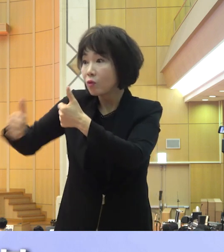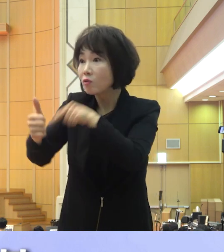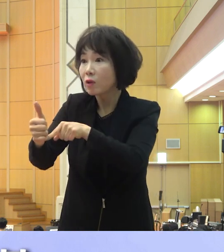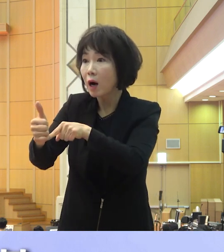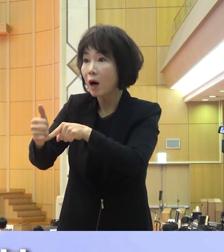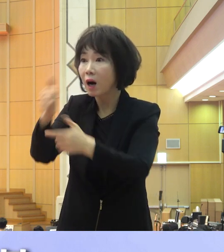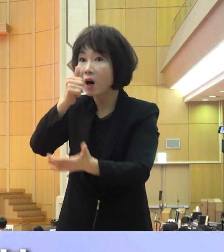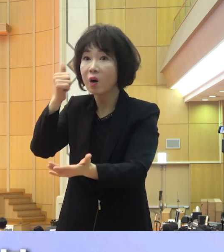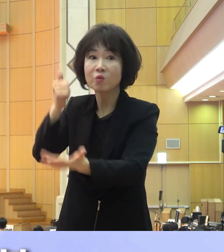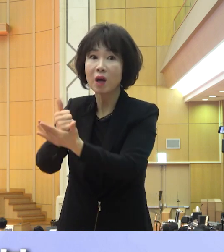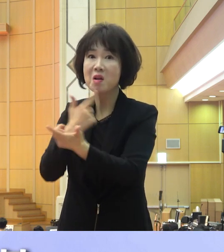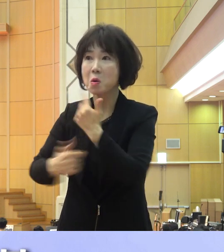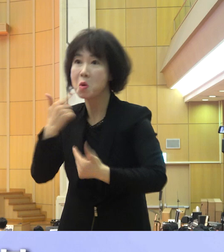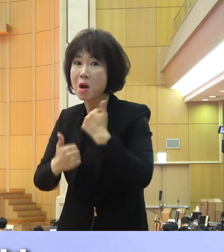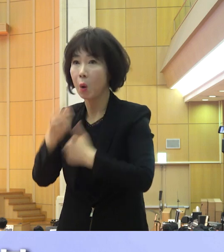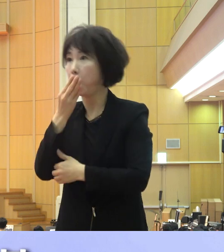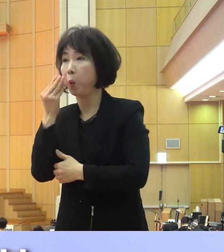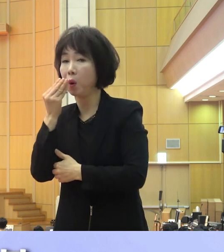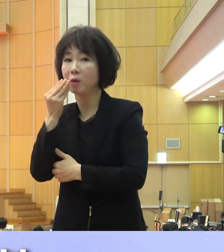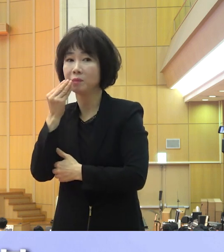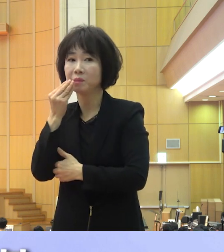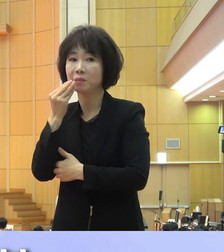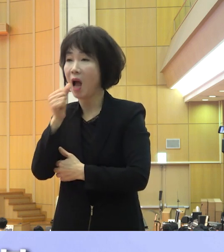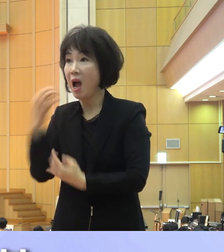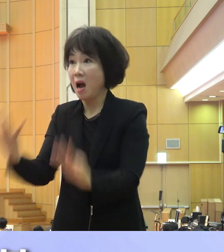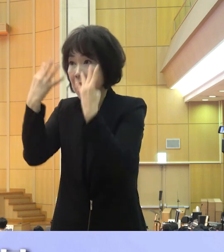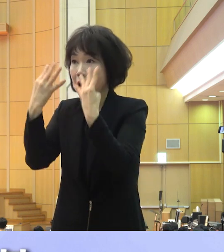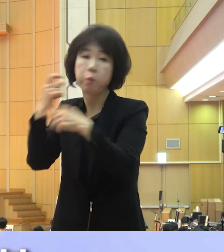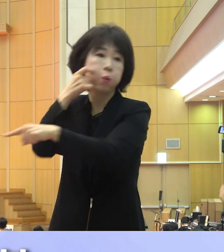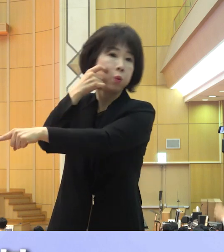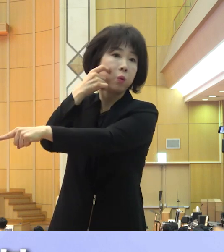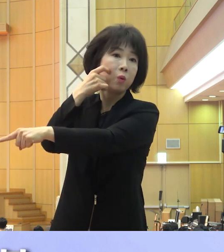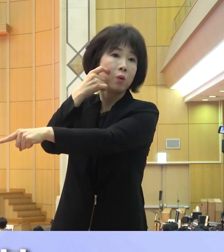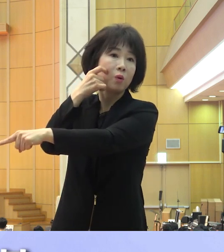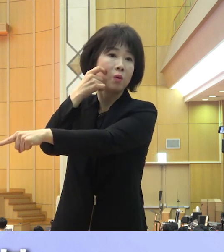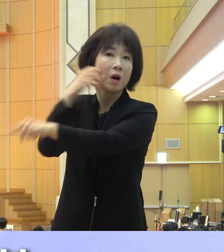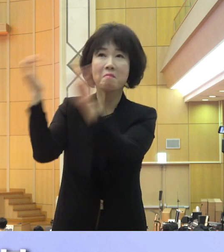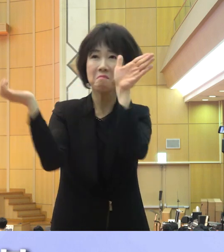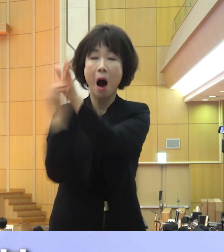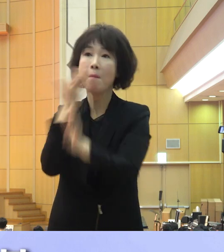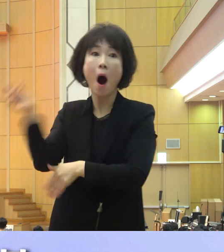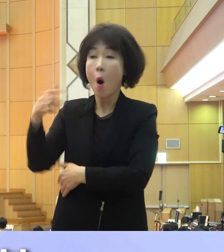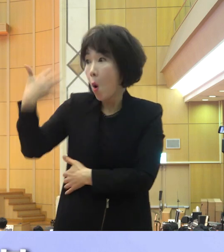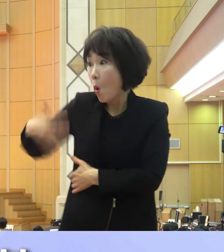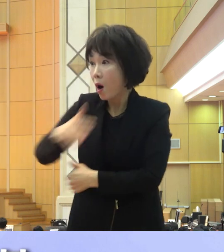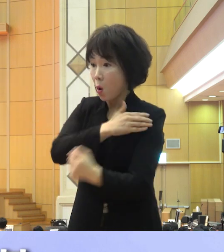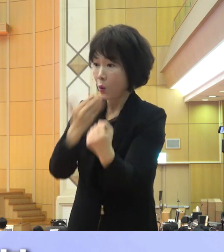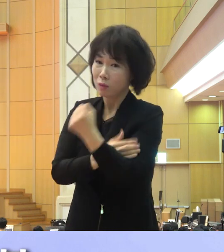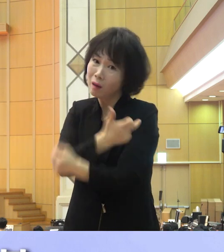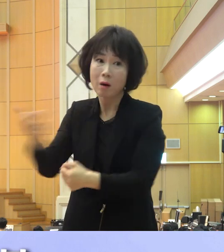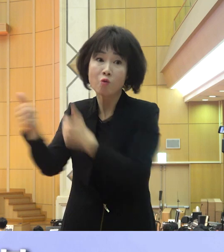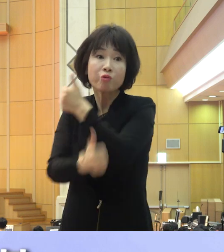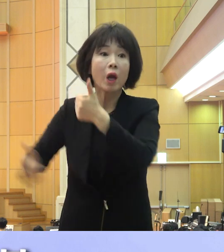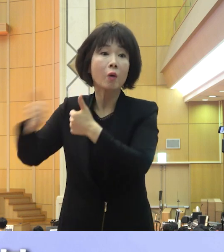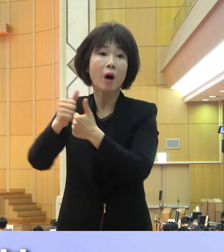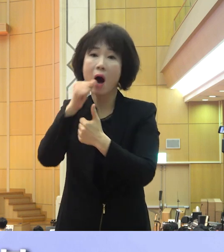방탄이라는 말 하잖아요. 함부로 구속도 못 시킵니다. 대단한 권세를 갖고